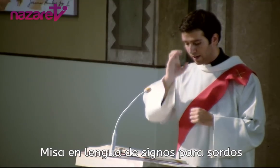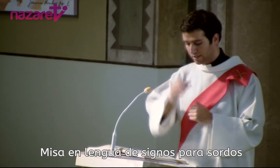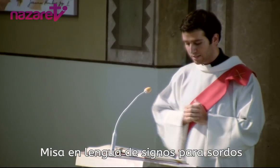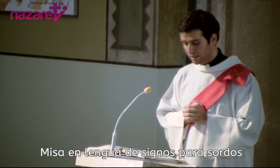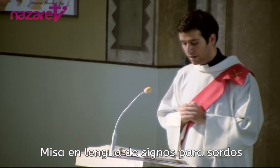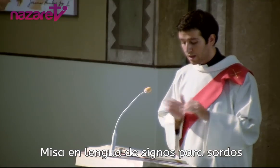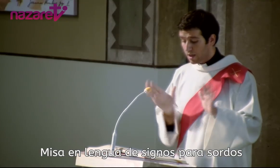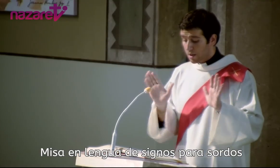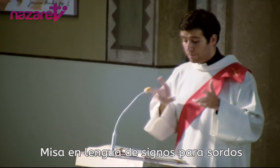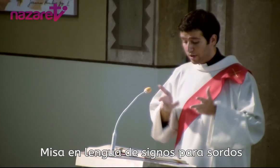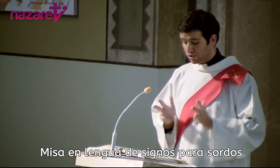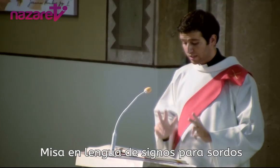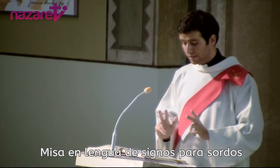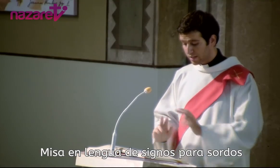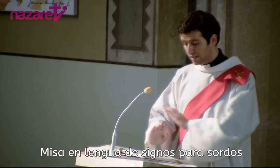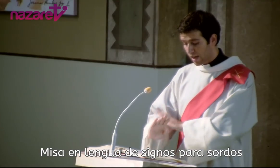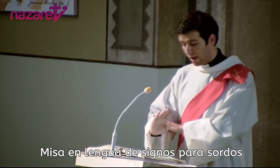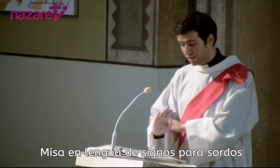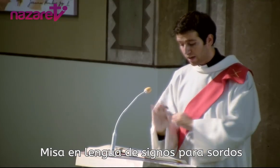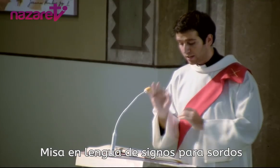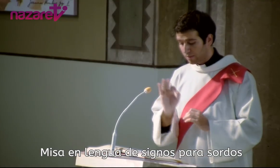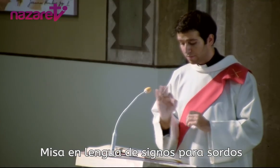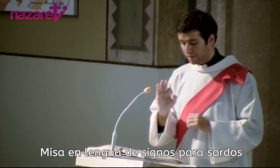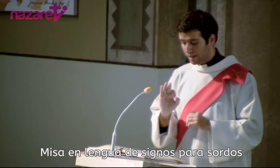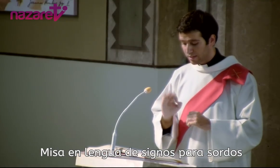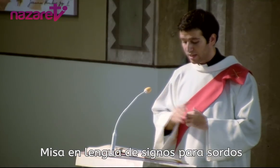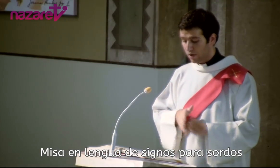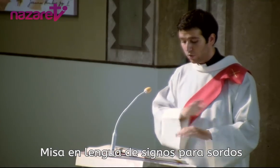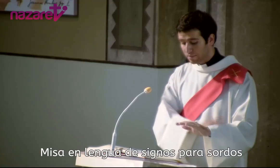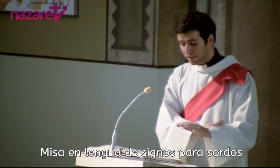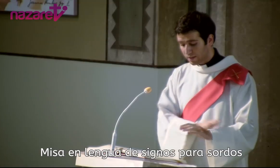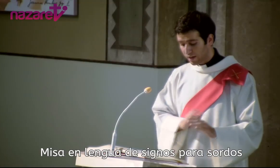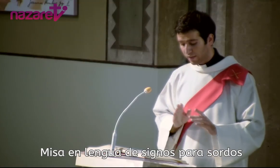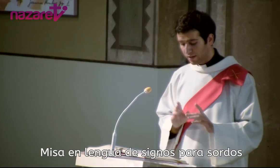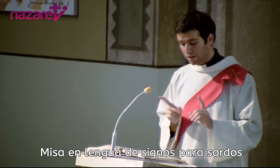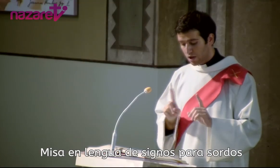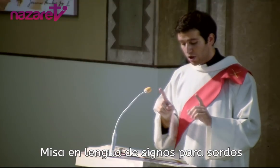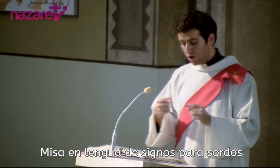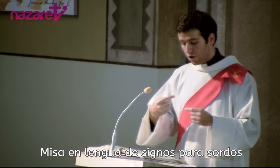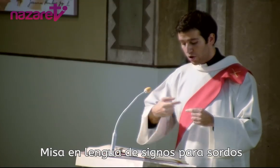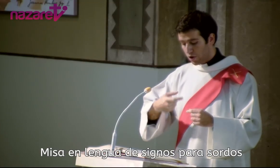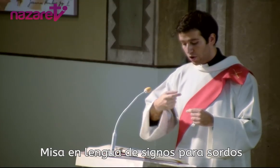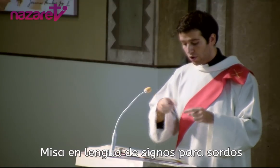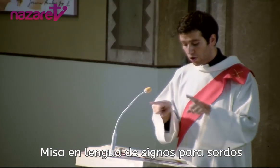beberéis, pero sentarse a mi derecha o a mi izquierda no me